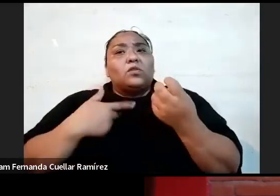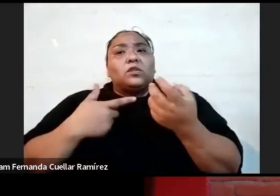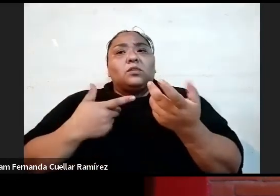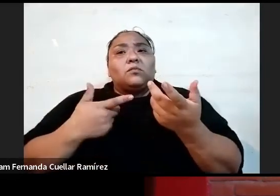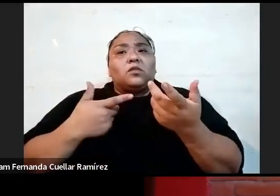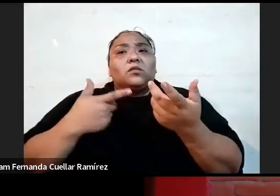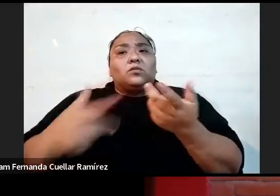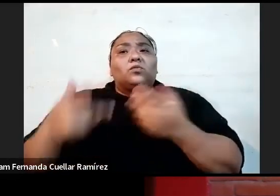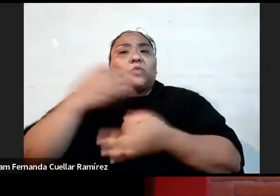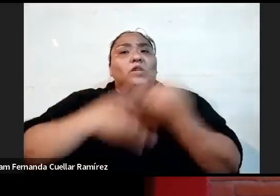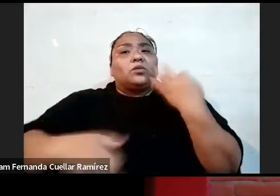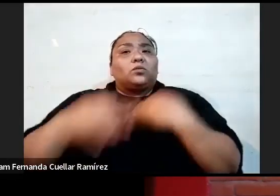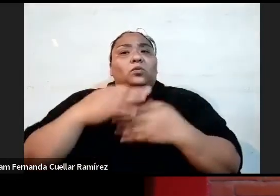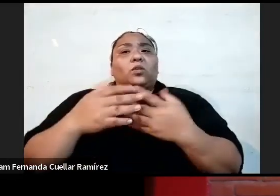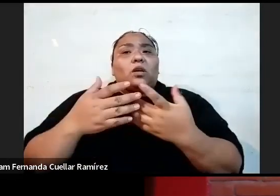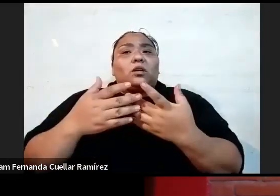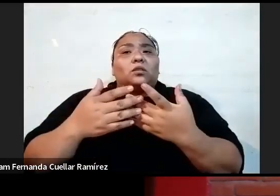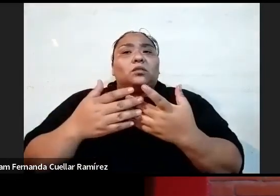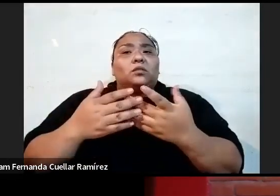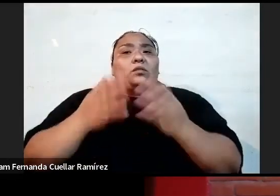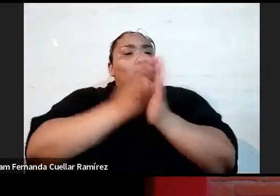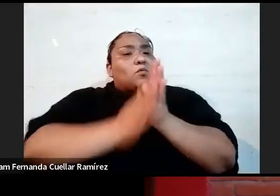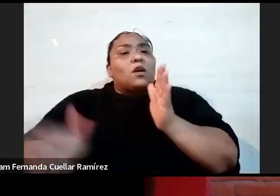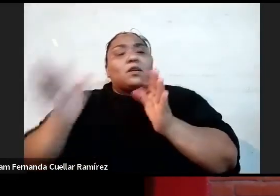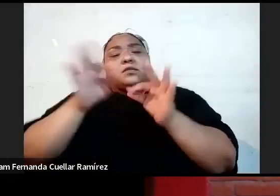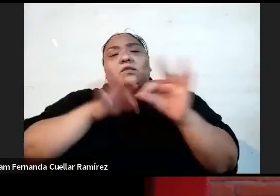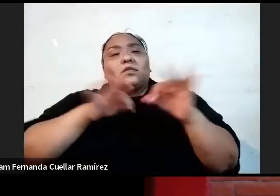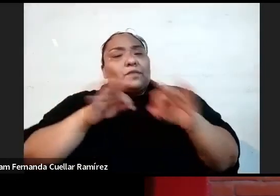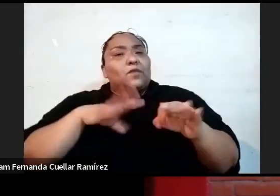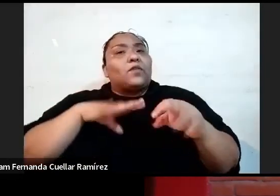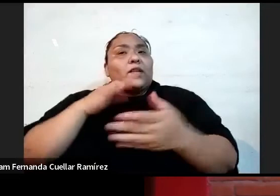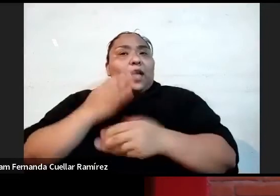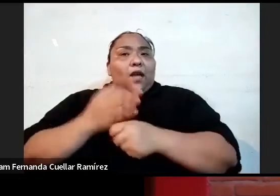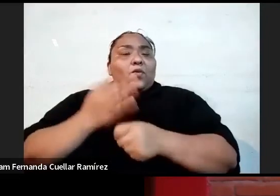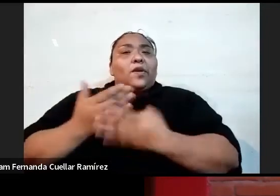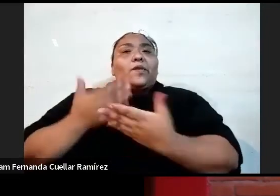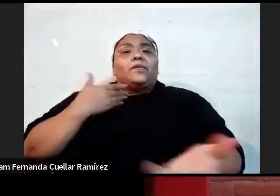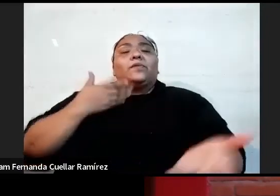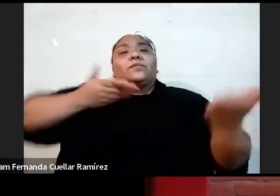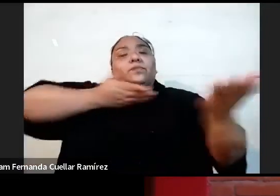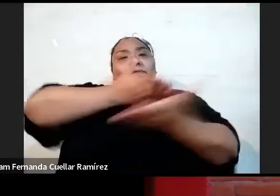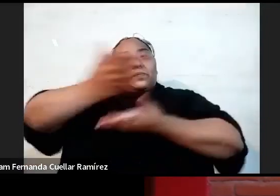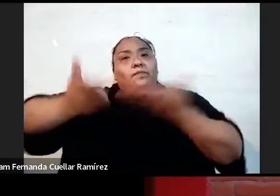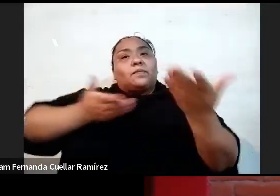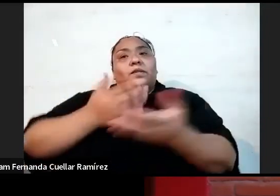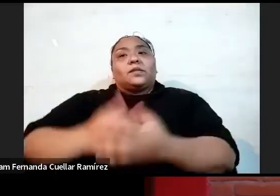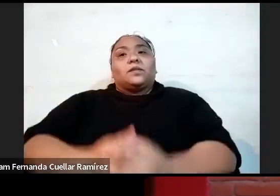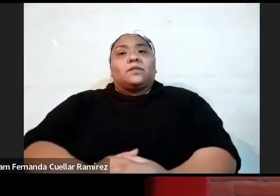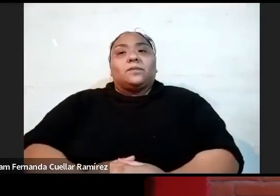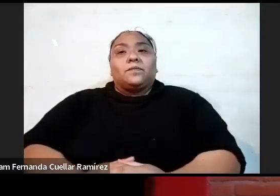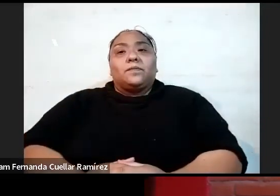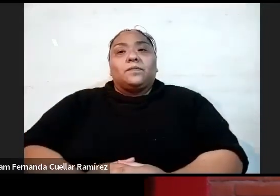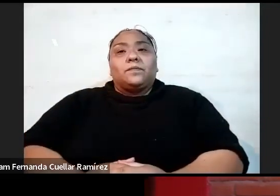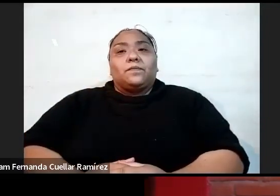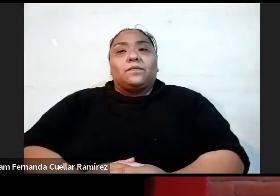esta trayectoria, sobre todo este trabajo que nos has dicho, cómo